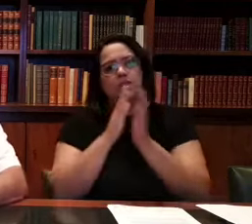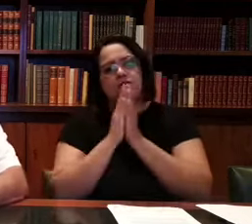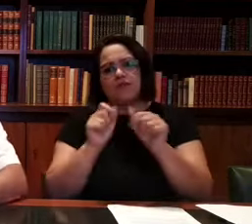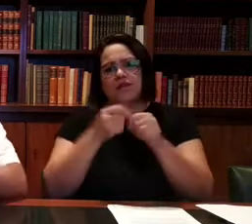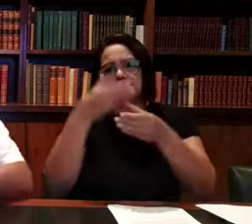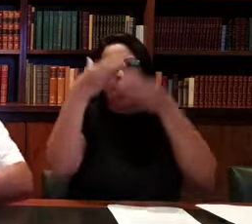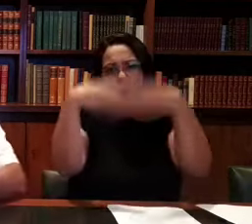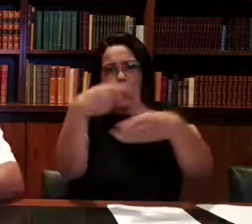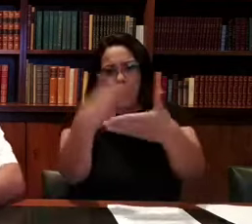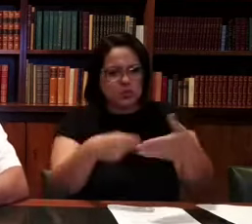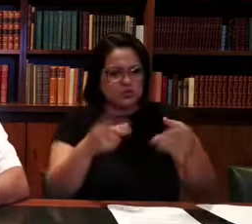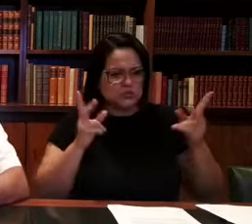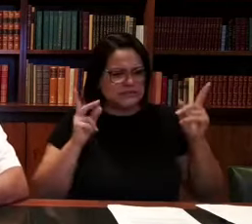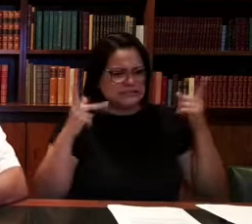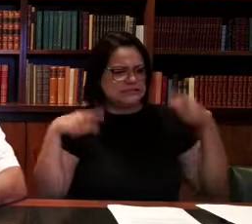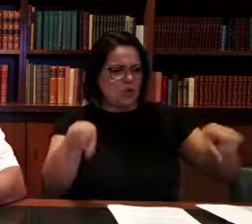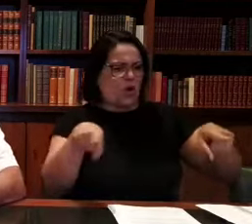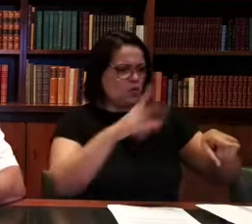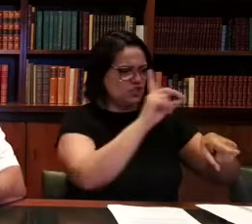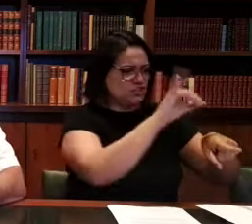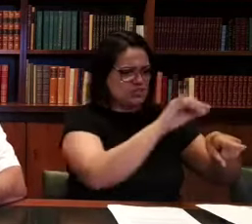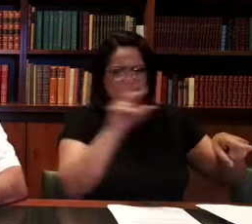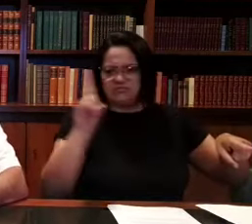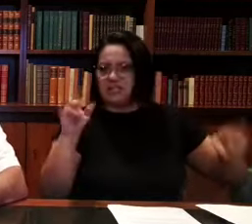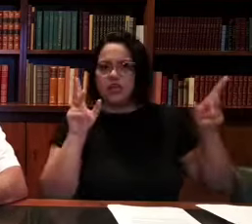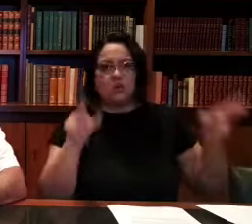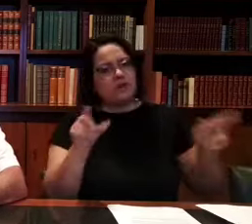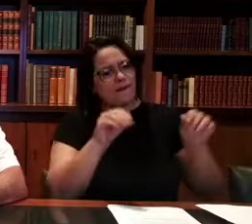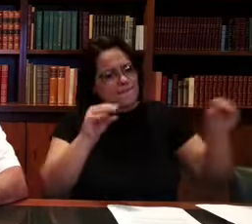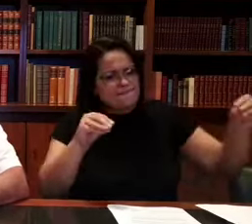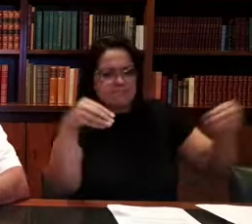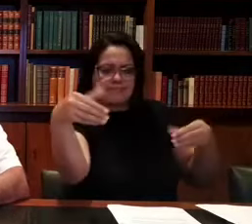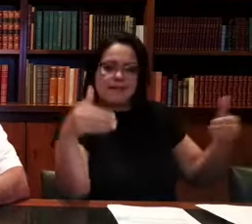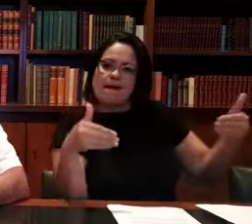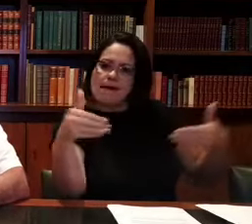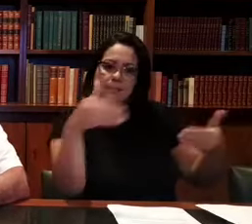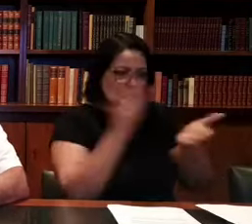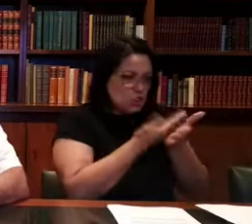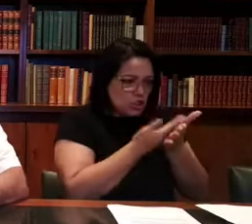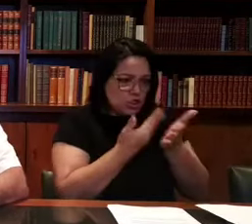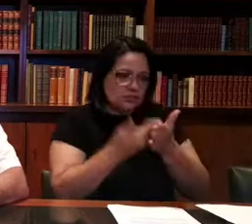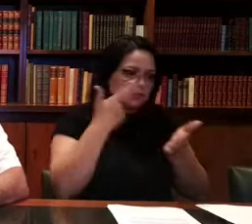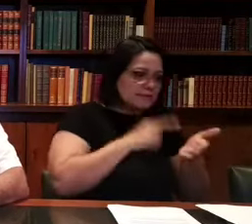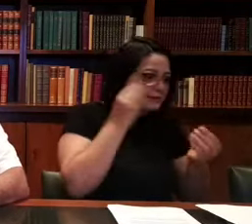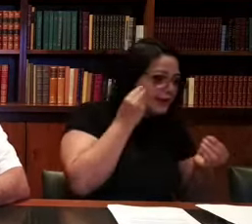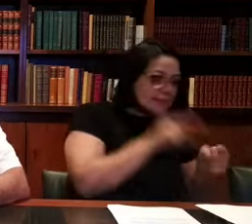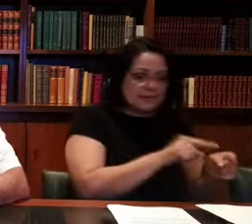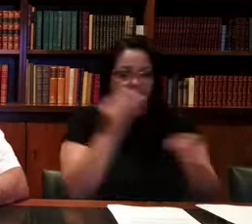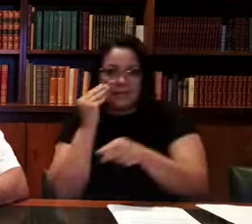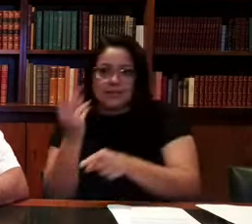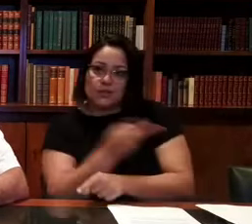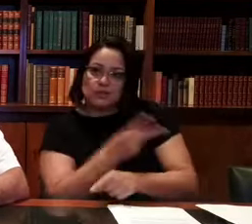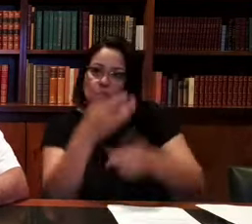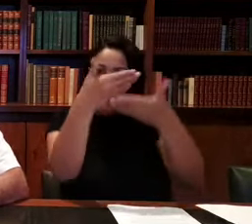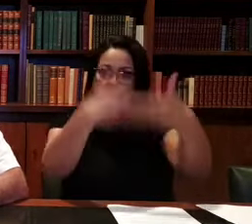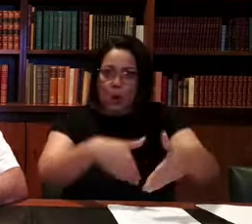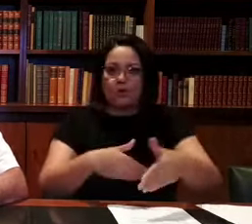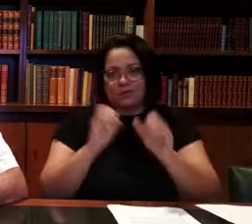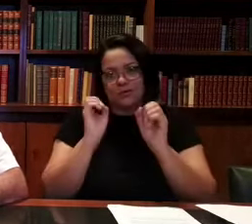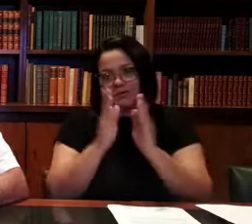afa um pouco a data diferente Aí para dar para garotada que estudou jogar nas duas ali essa série ela tinha ali na presidência tá ficando agora